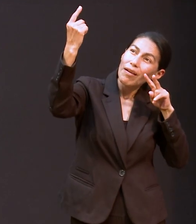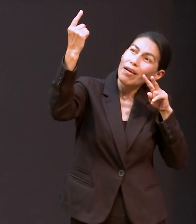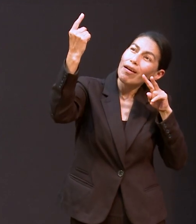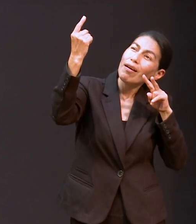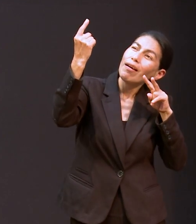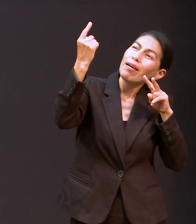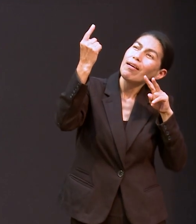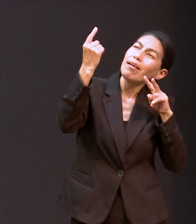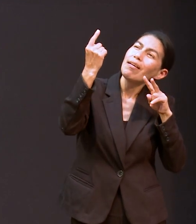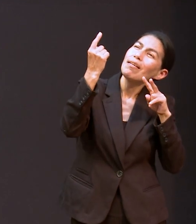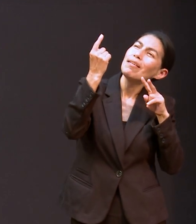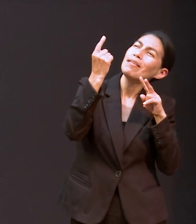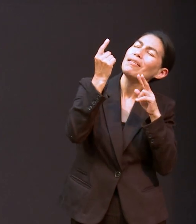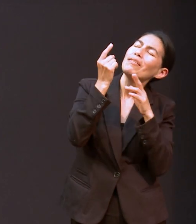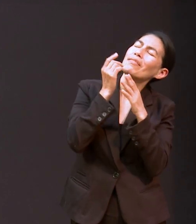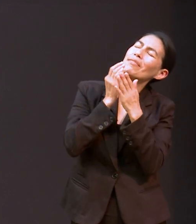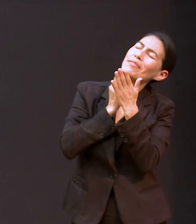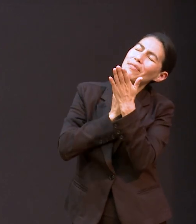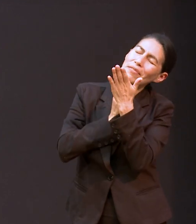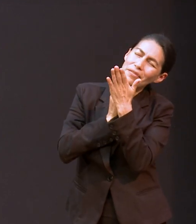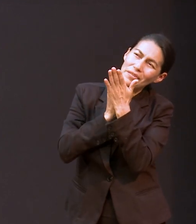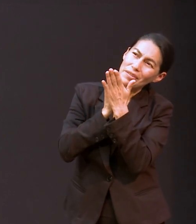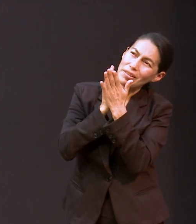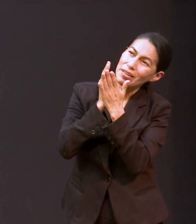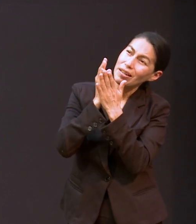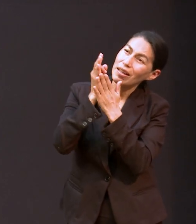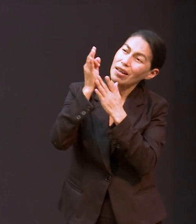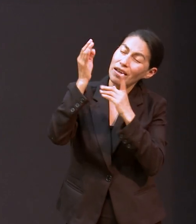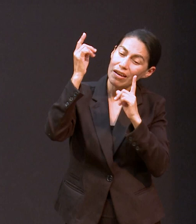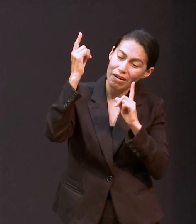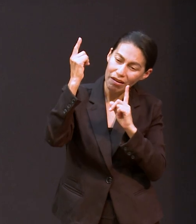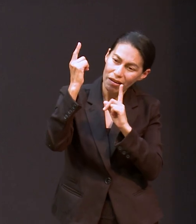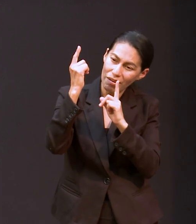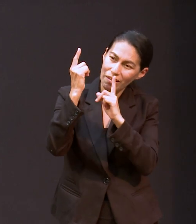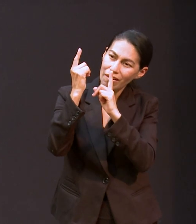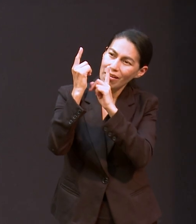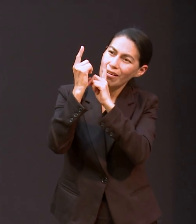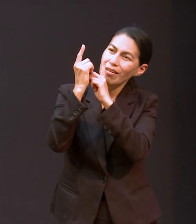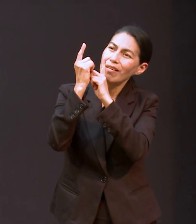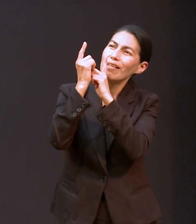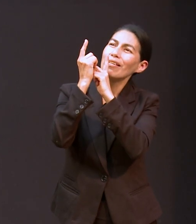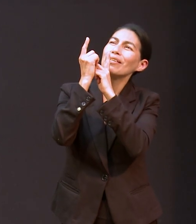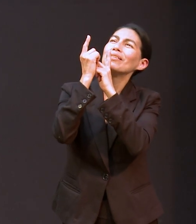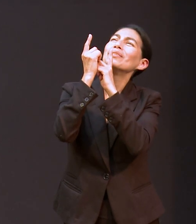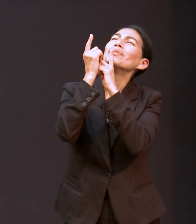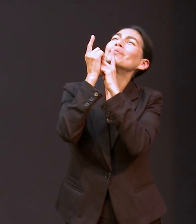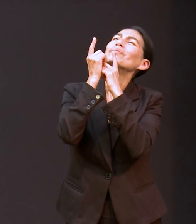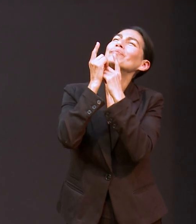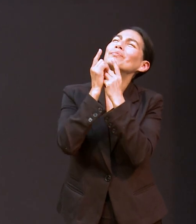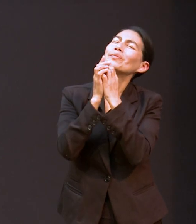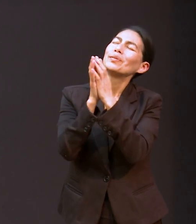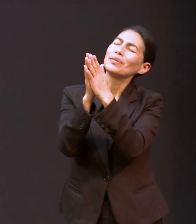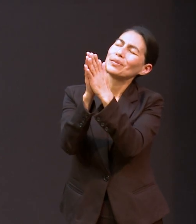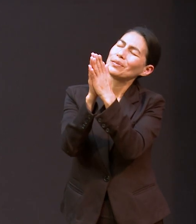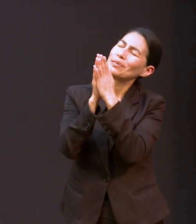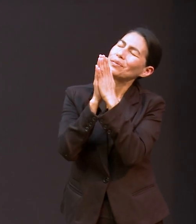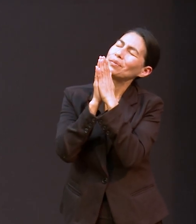estar firme hasta tu encuentro Permíteme